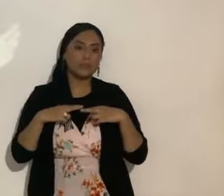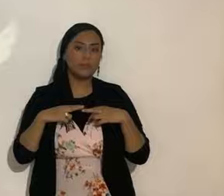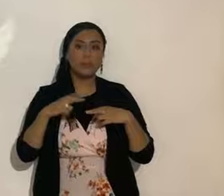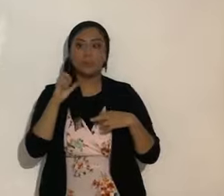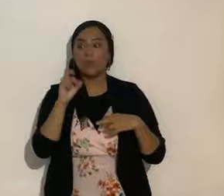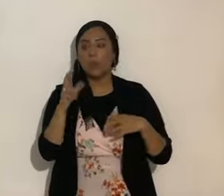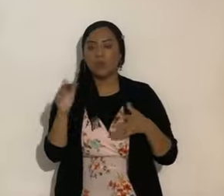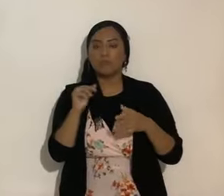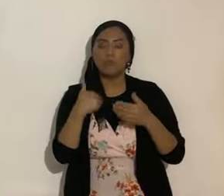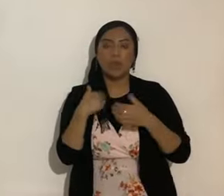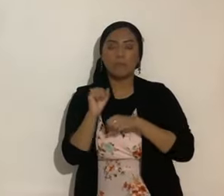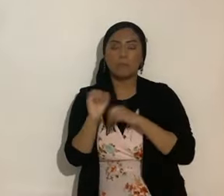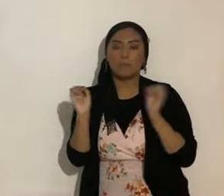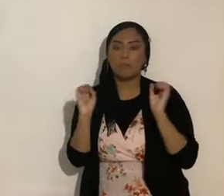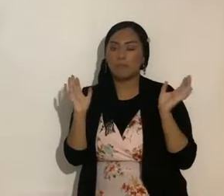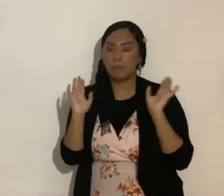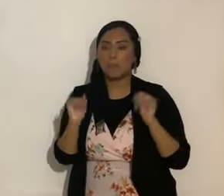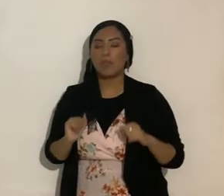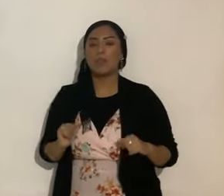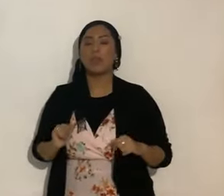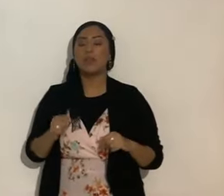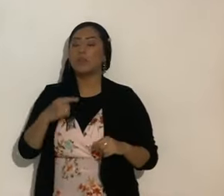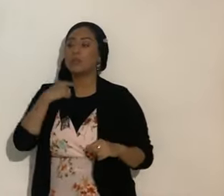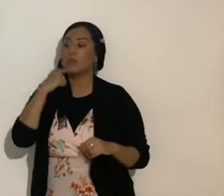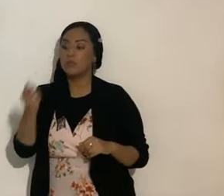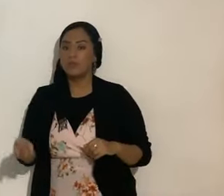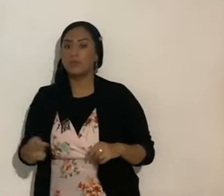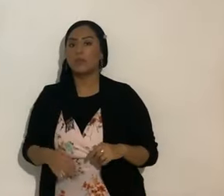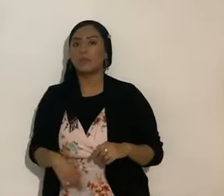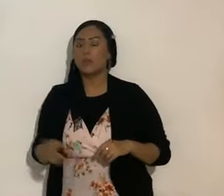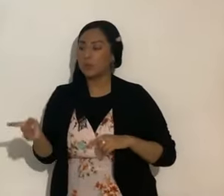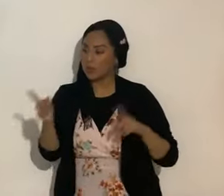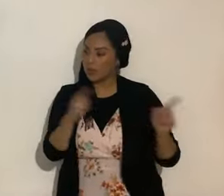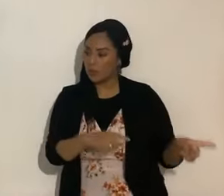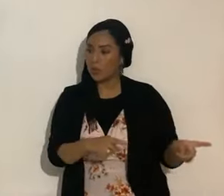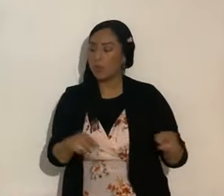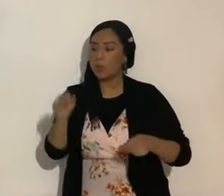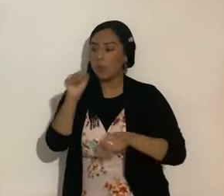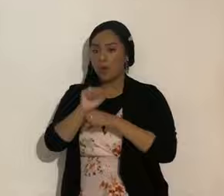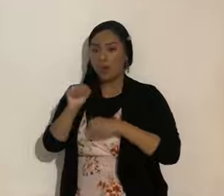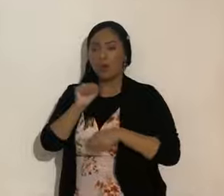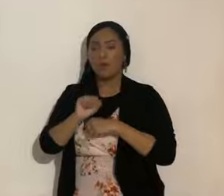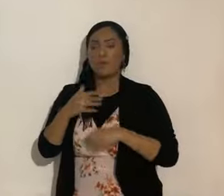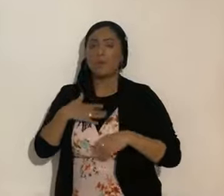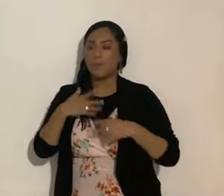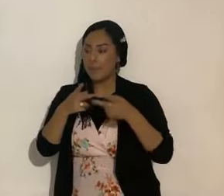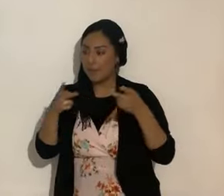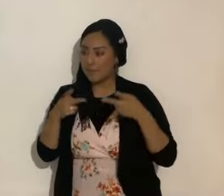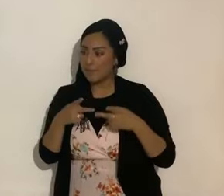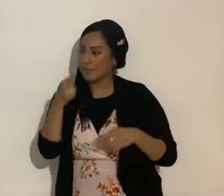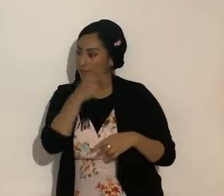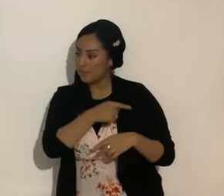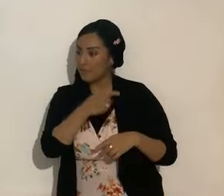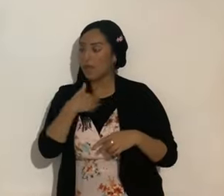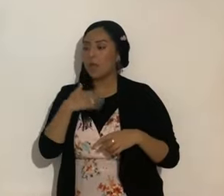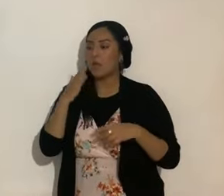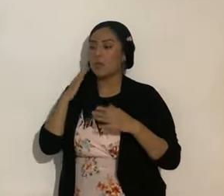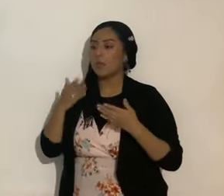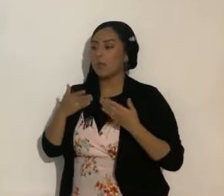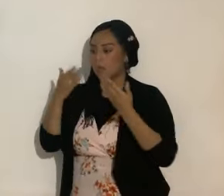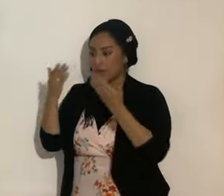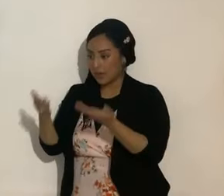ese momento no tenían trabajo, no sé, y les dijo, y también vosotros a mi viña, y os daré